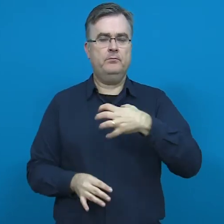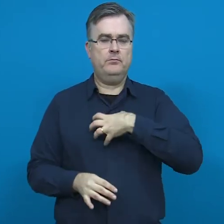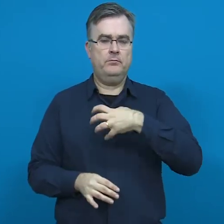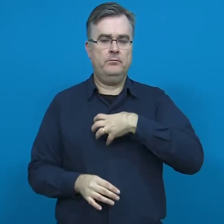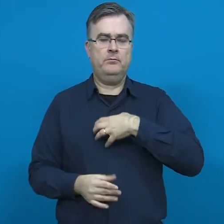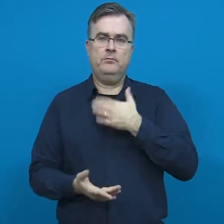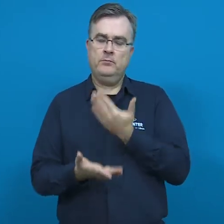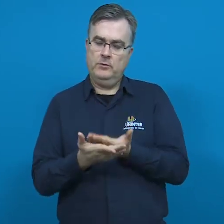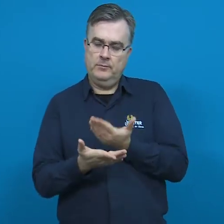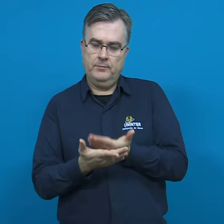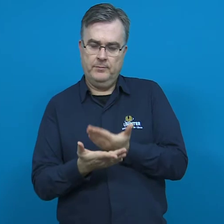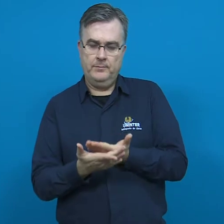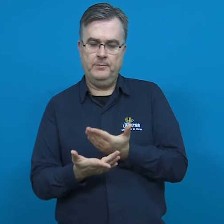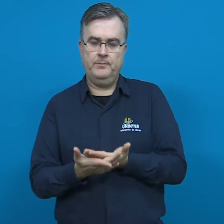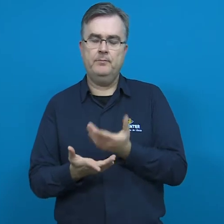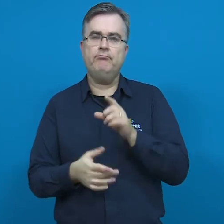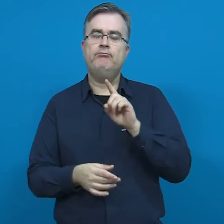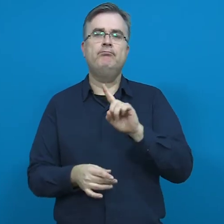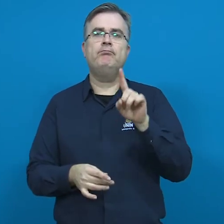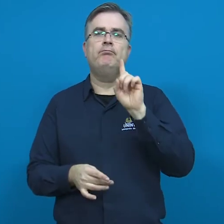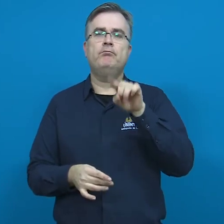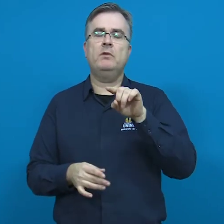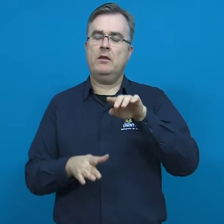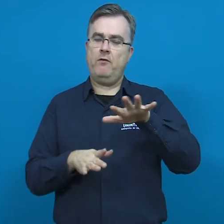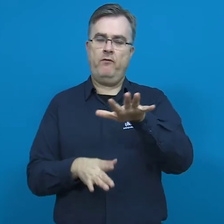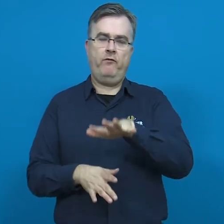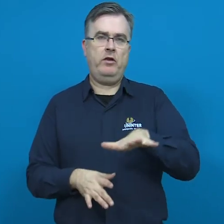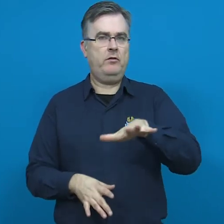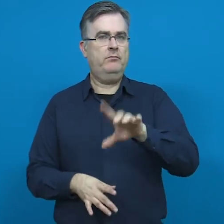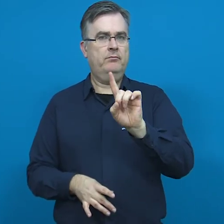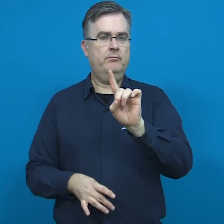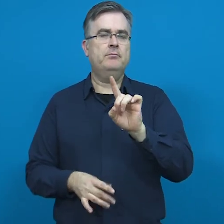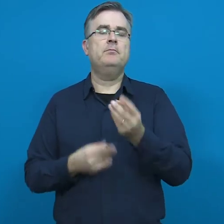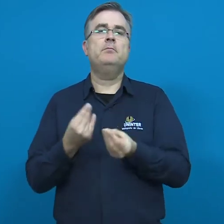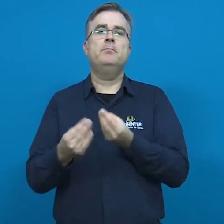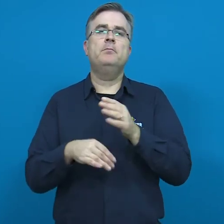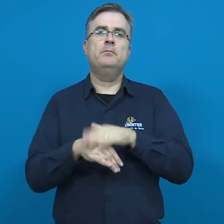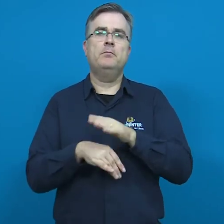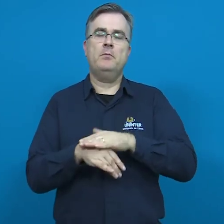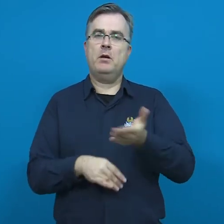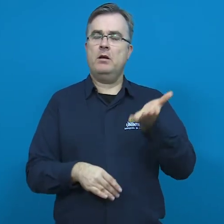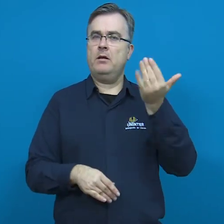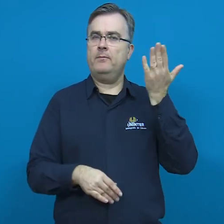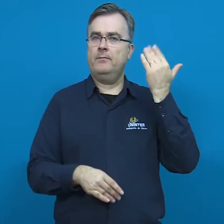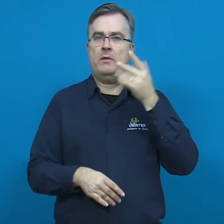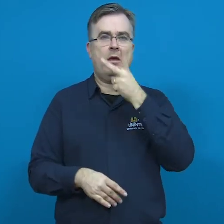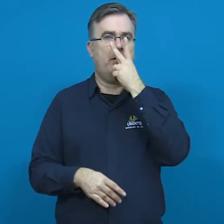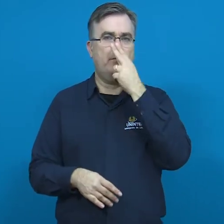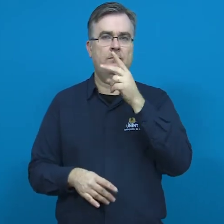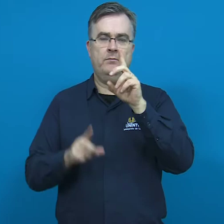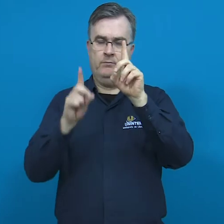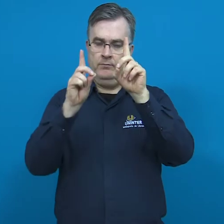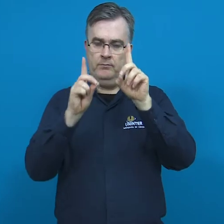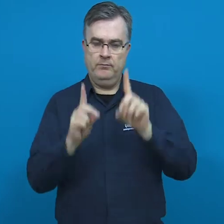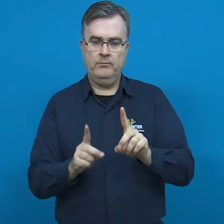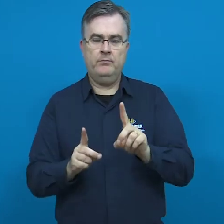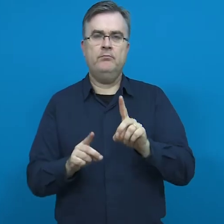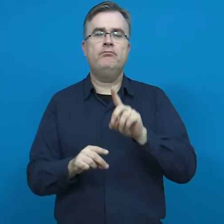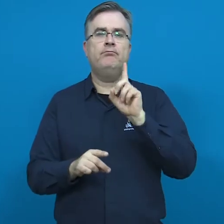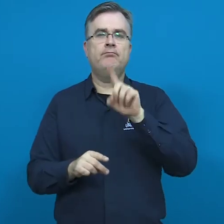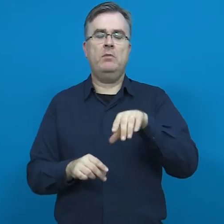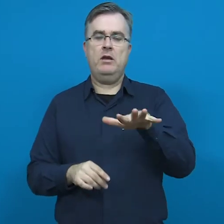direitos, cada um ao seu modo estudou. Então, que eles não são inferiores, né? Apesar da época achar